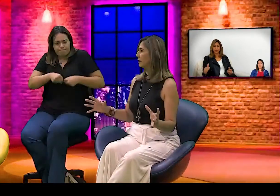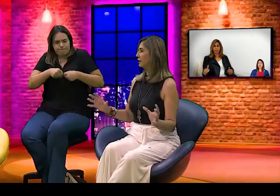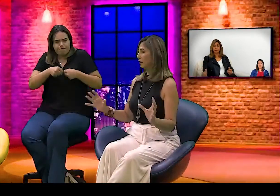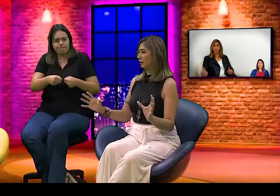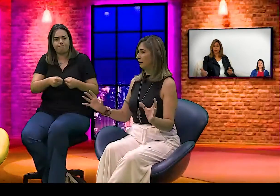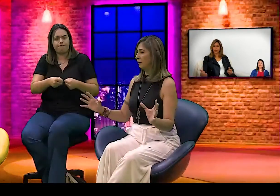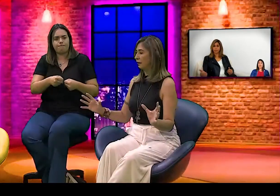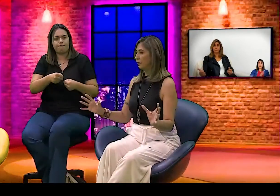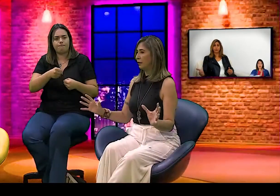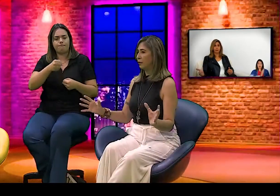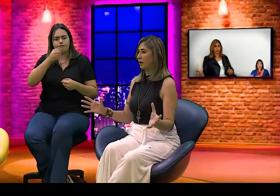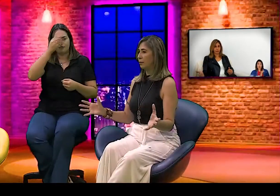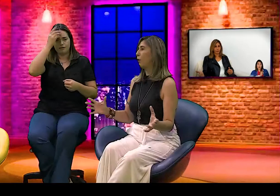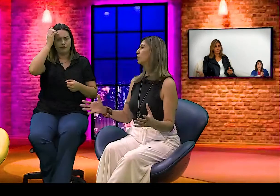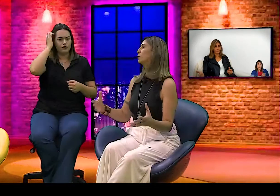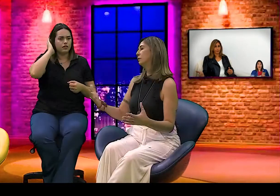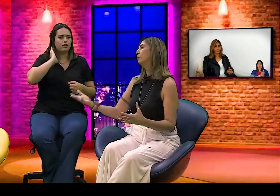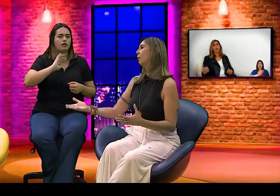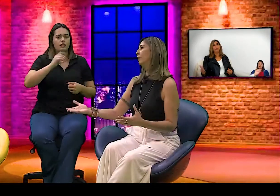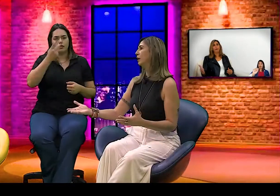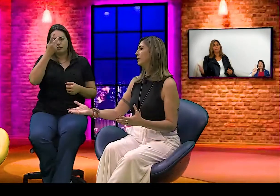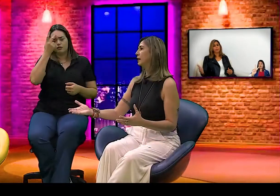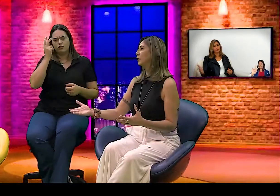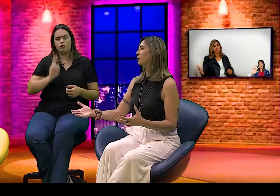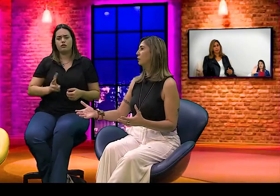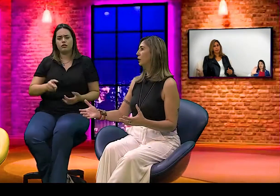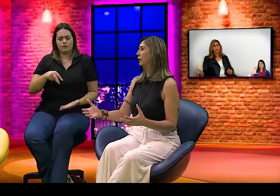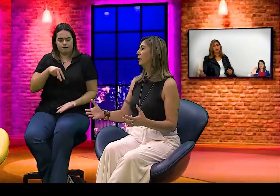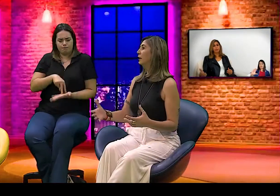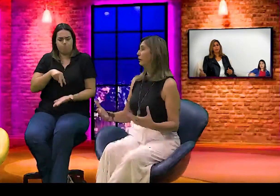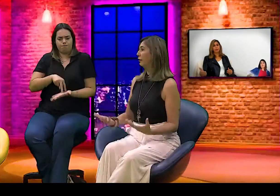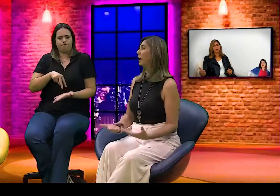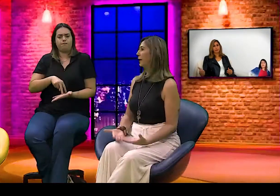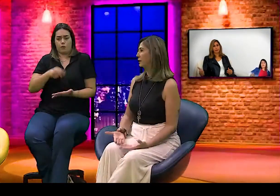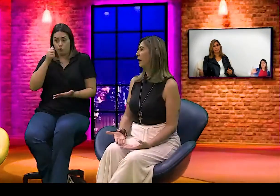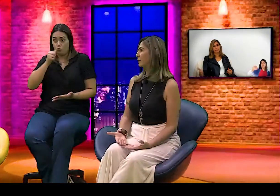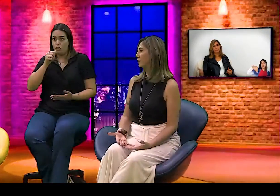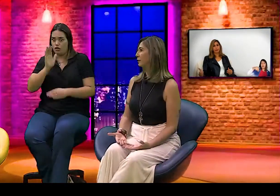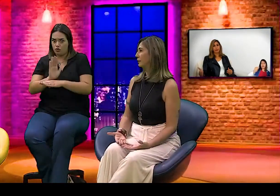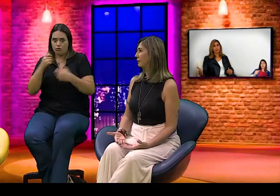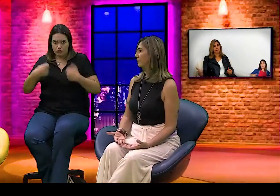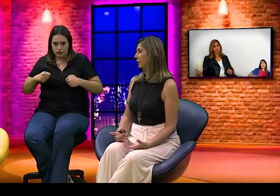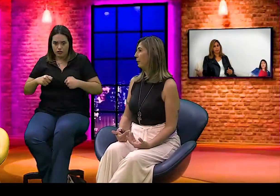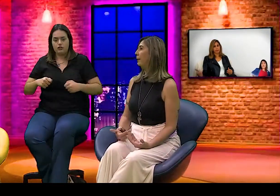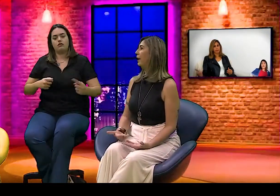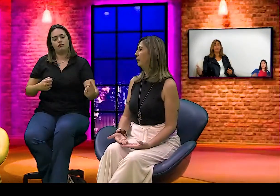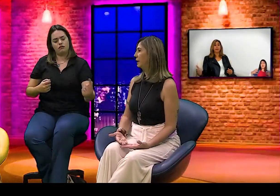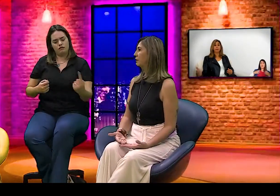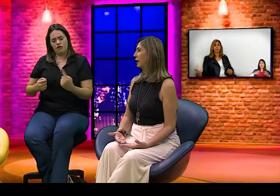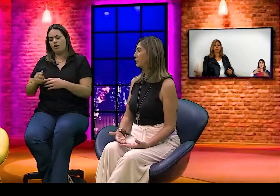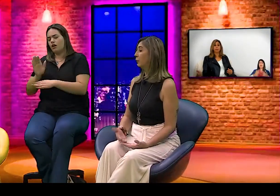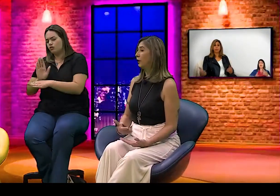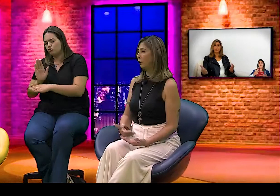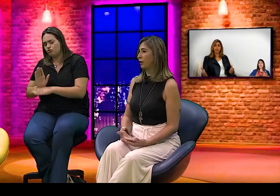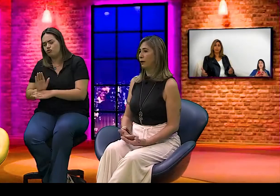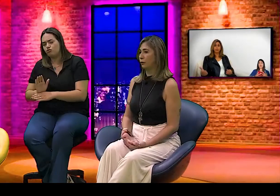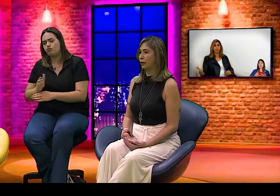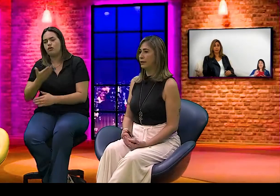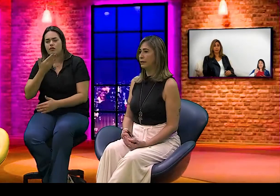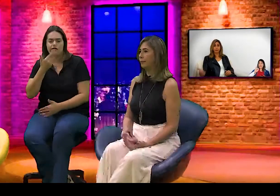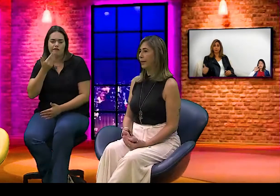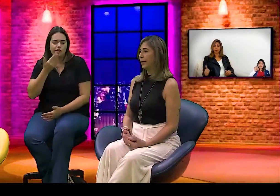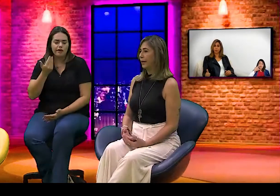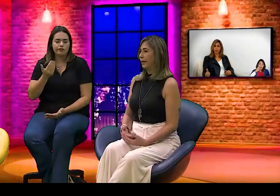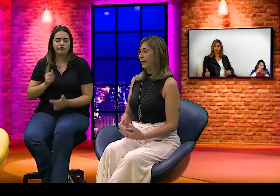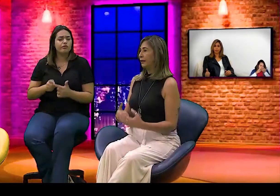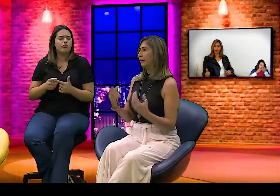bastidores, né, meio que apostos no momento que ela precisar de ajuda, fica mais fácil, fica bem mais fácil. Por quê? O que